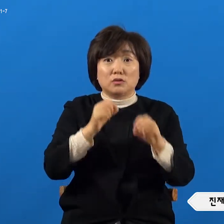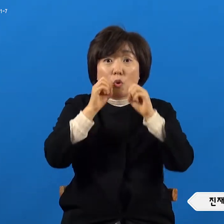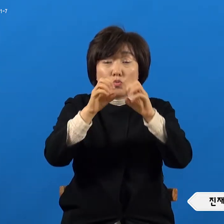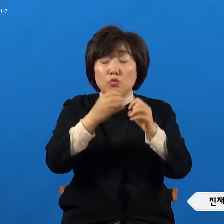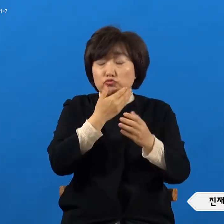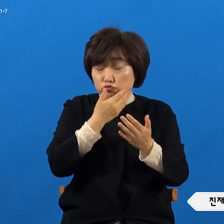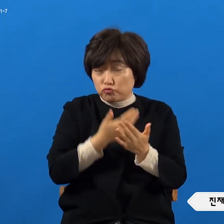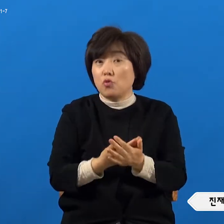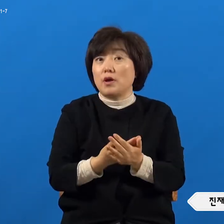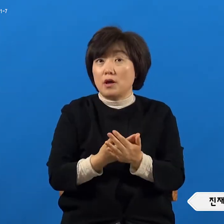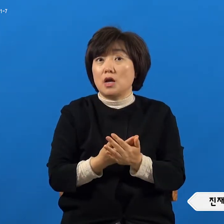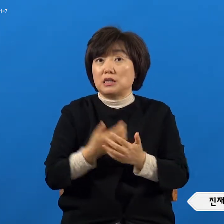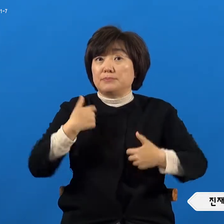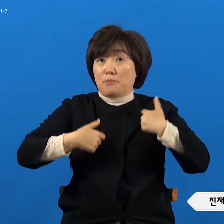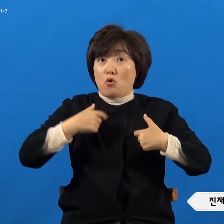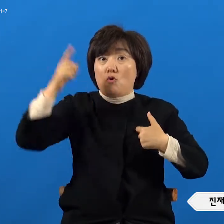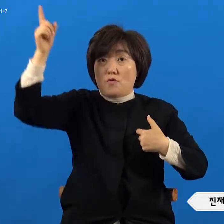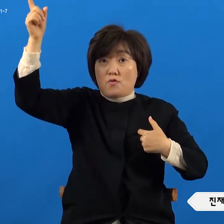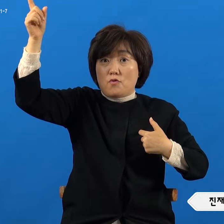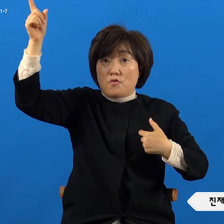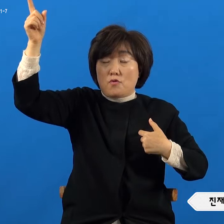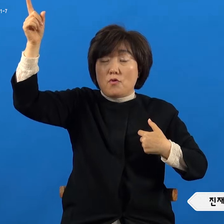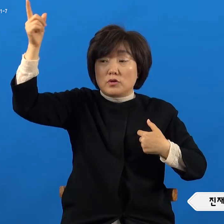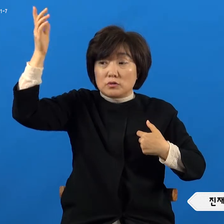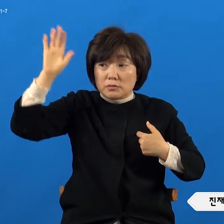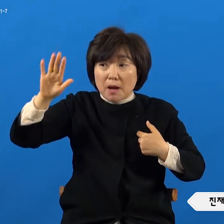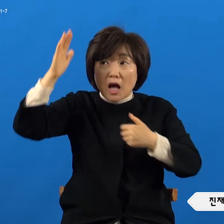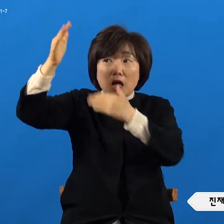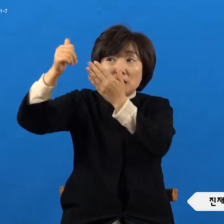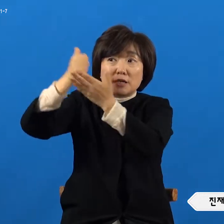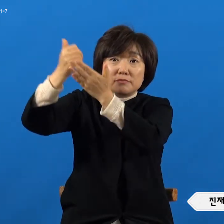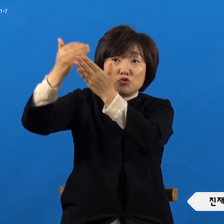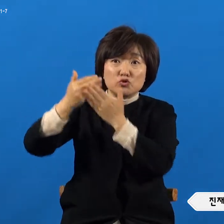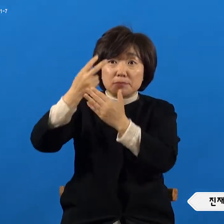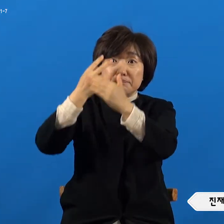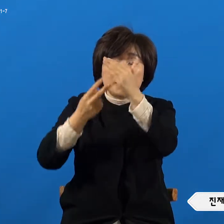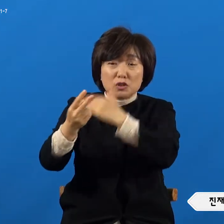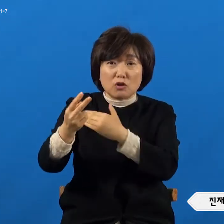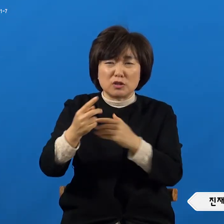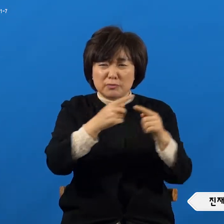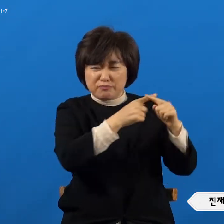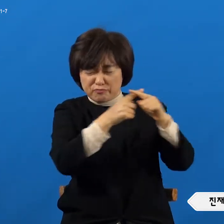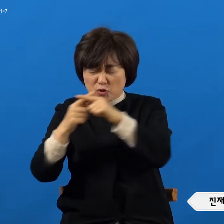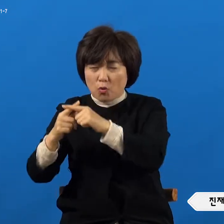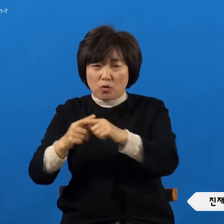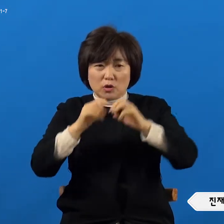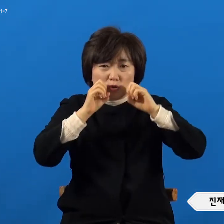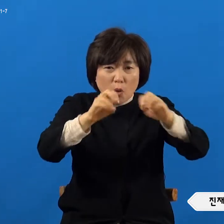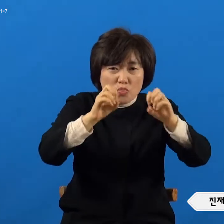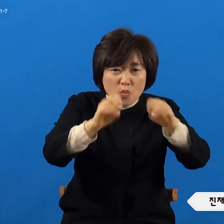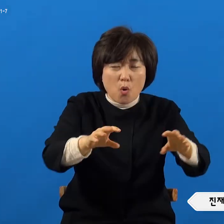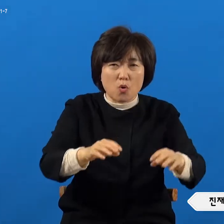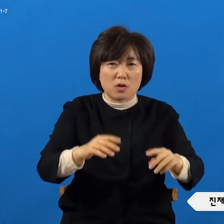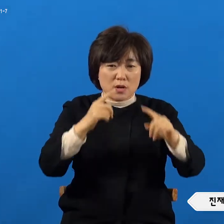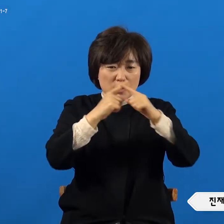기쁨이 됩니다. 그러나 우리의 하나님이 주시는 비전은 무조건 전도 선교만, 교회 안에서 어떤